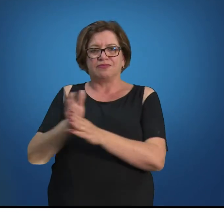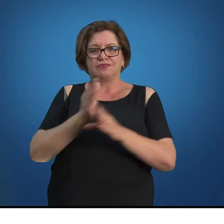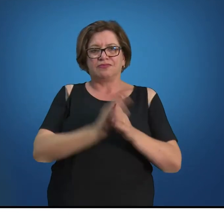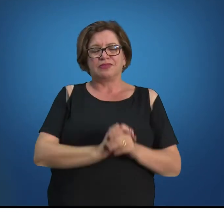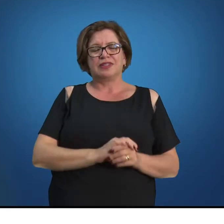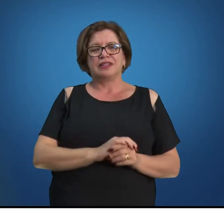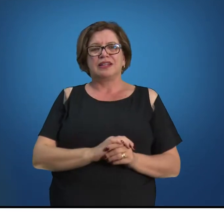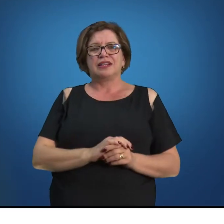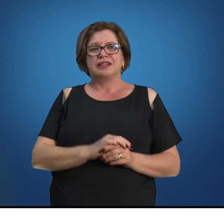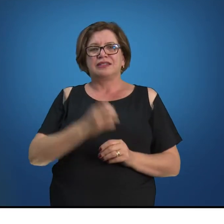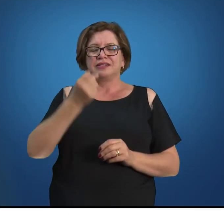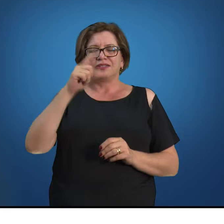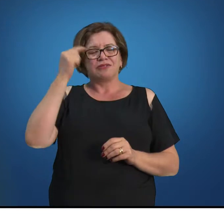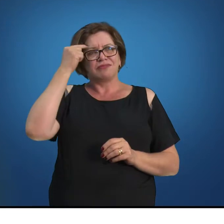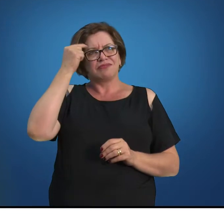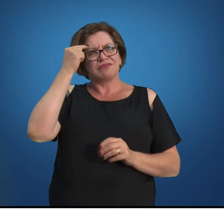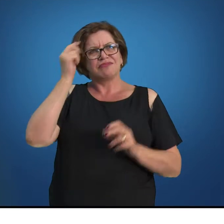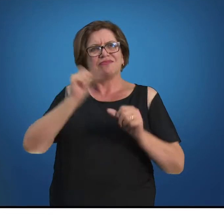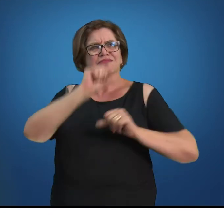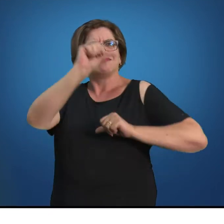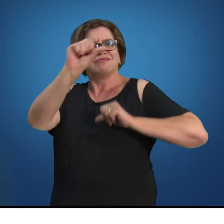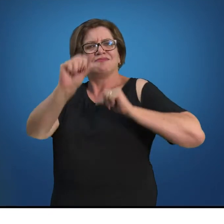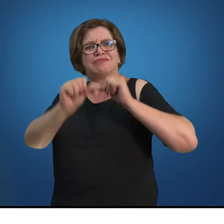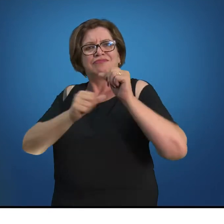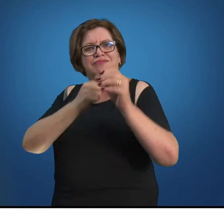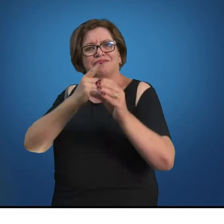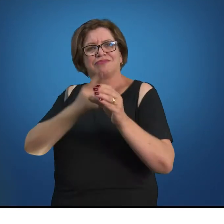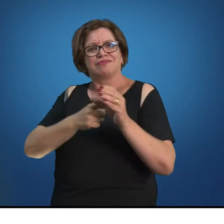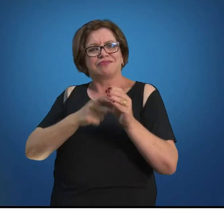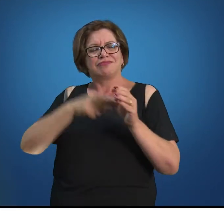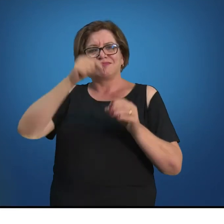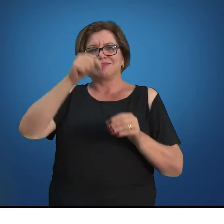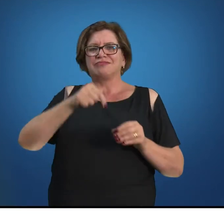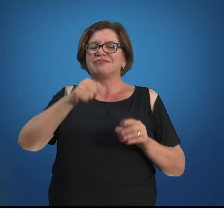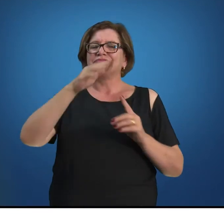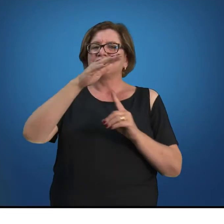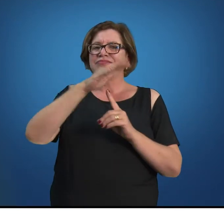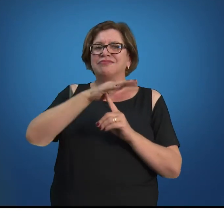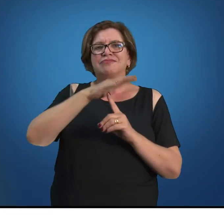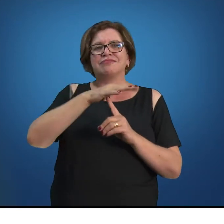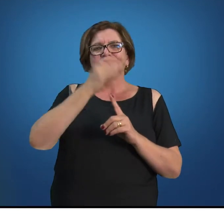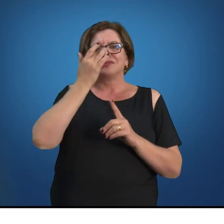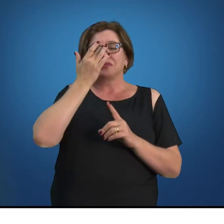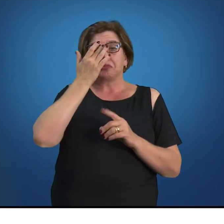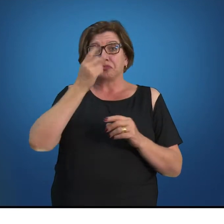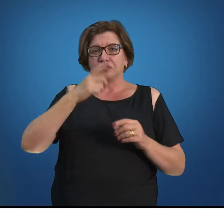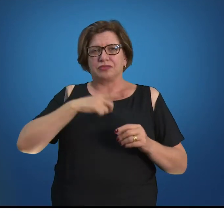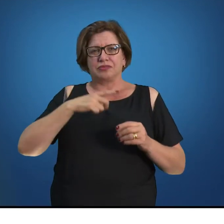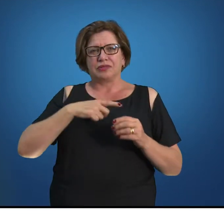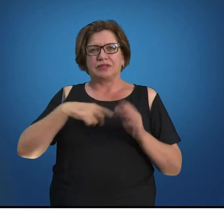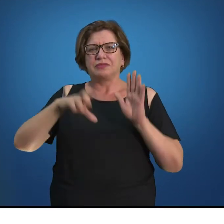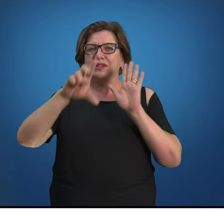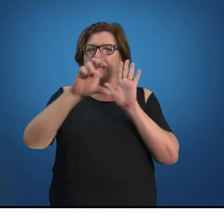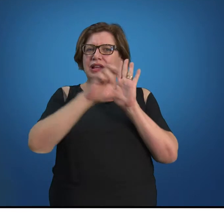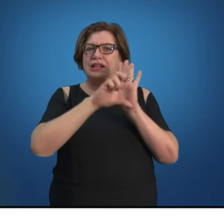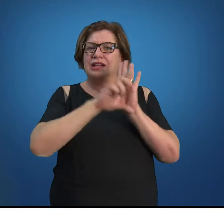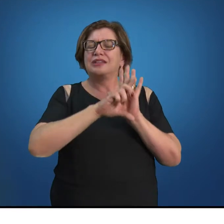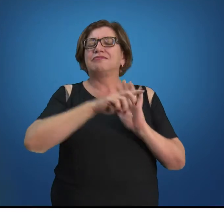os avanços de reforma urbana no âmbito do Estado paranaense, destacamos a Lei